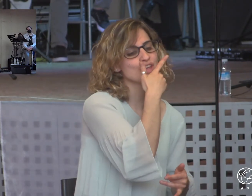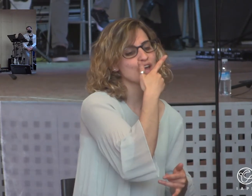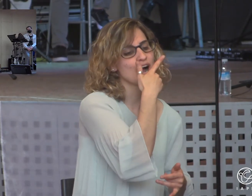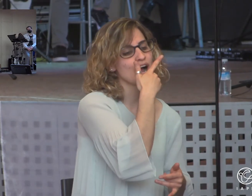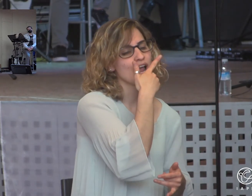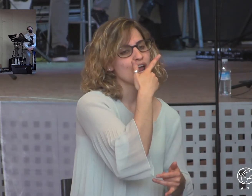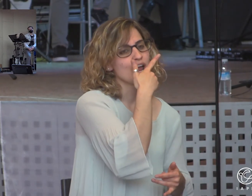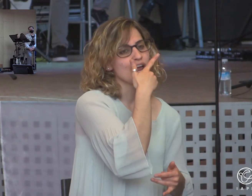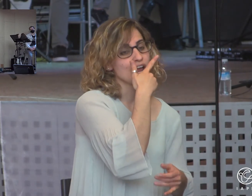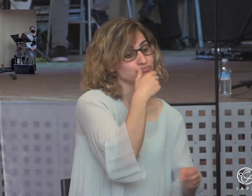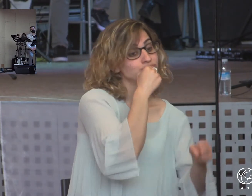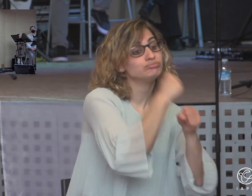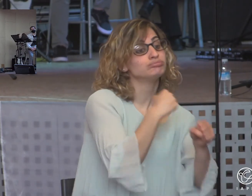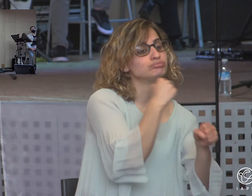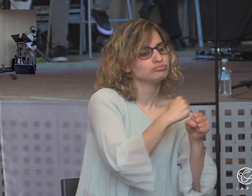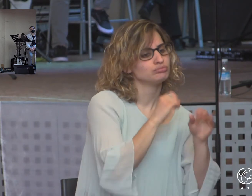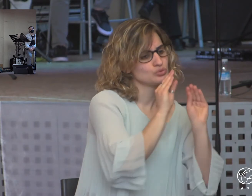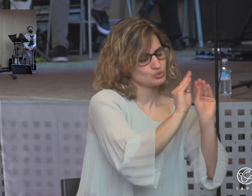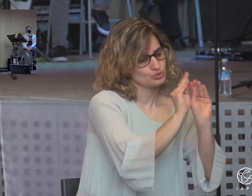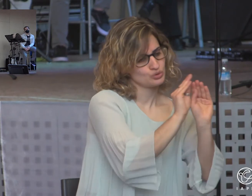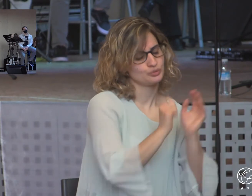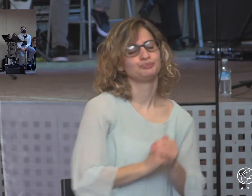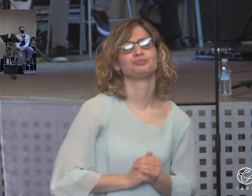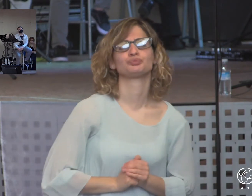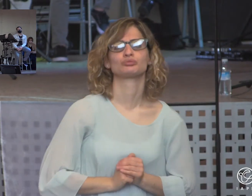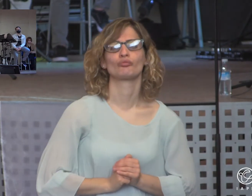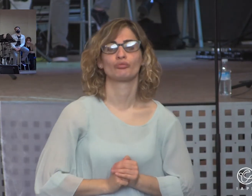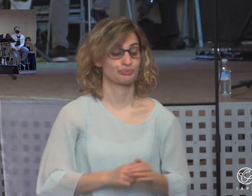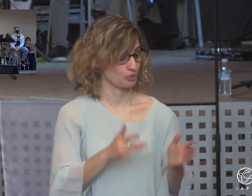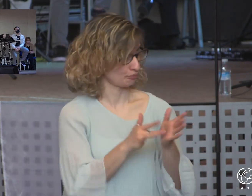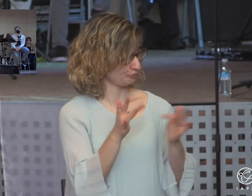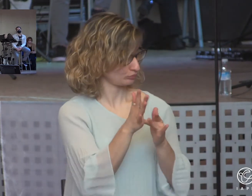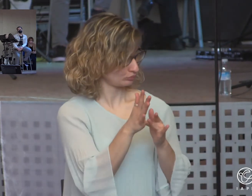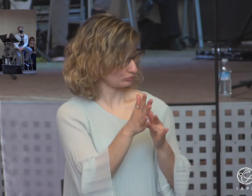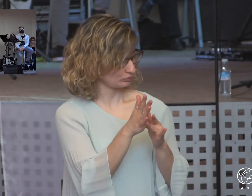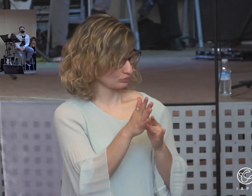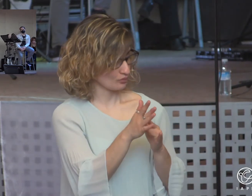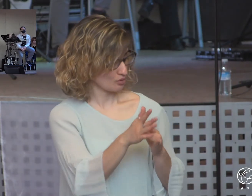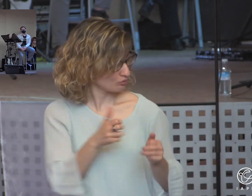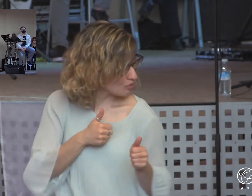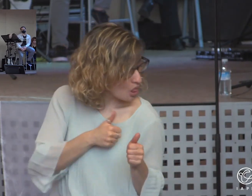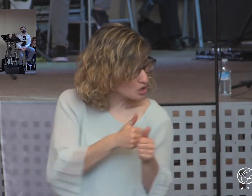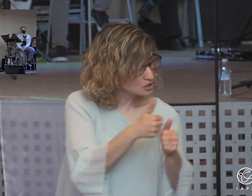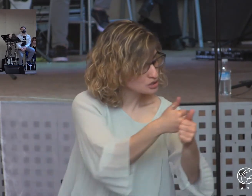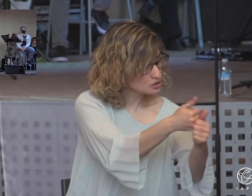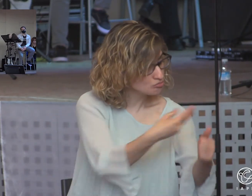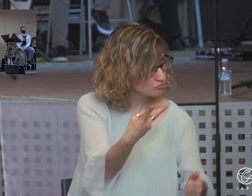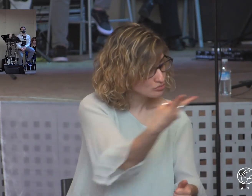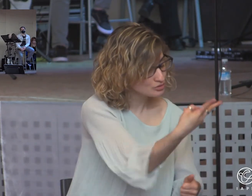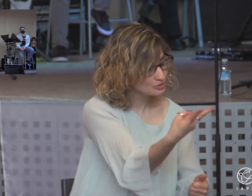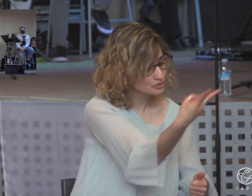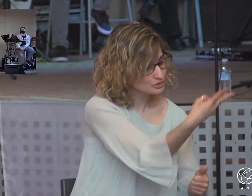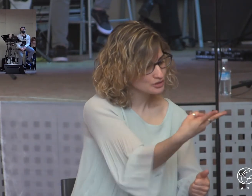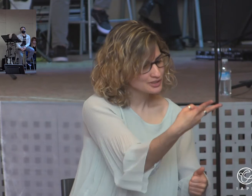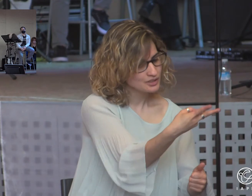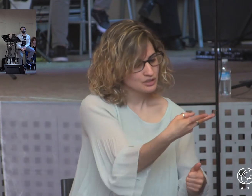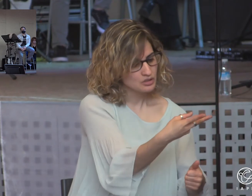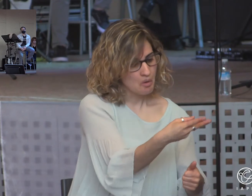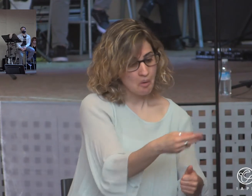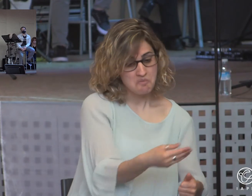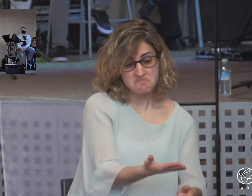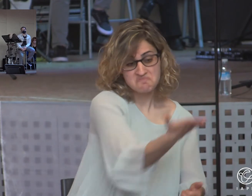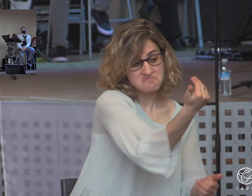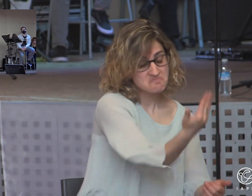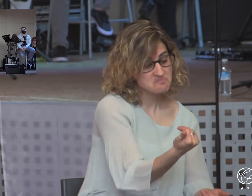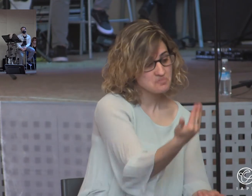Y a los que estaban con él les dice, venid conmigo para que no entréis en tentación, busquemos de Dios juntos.